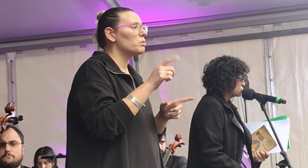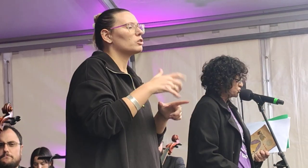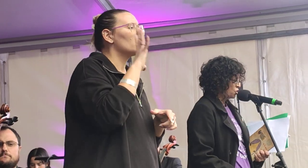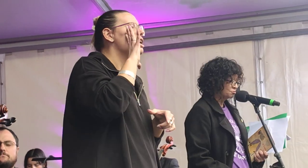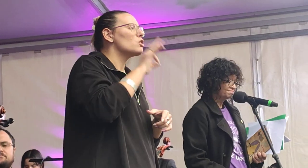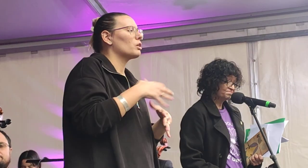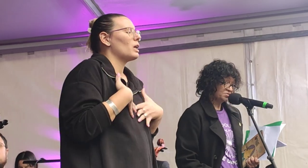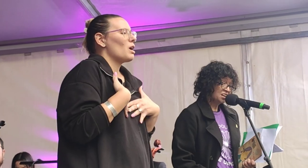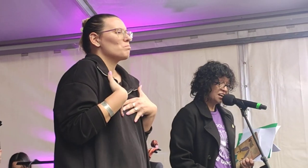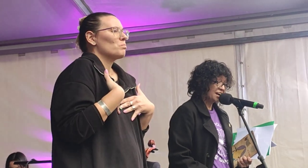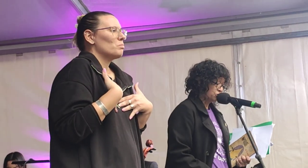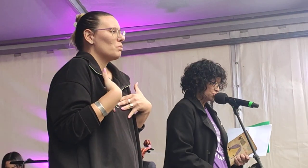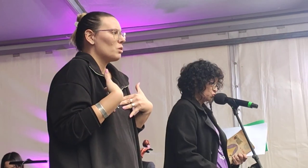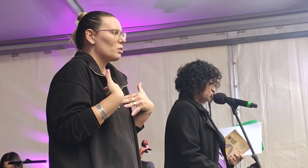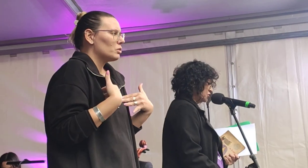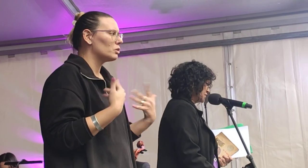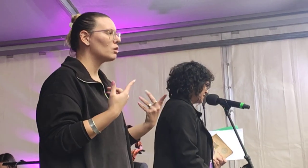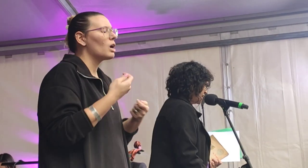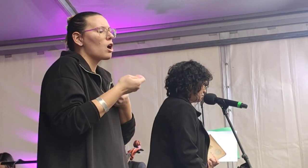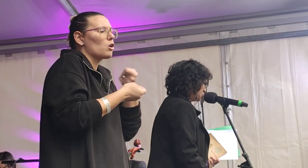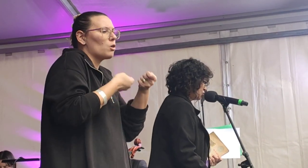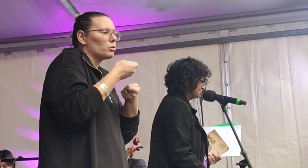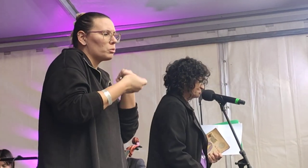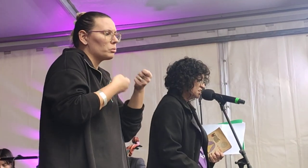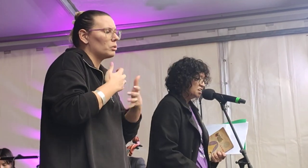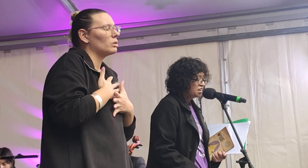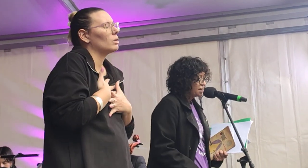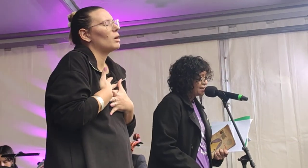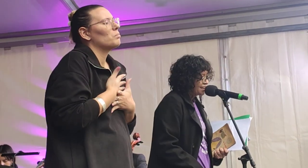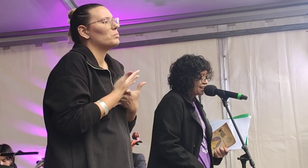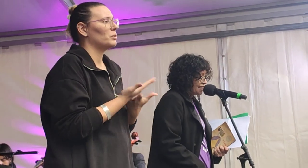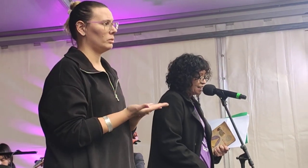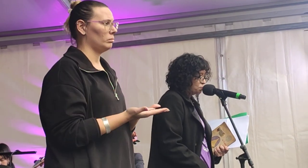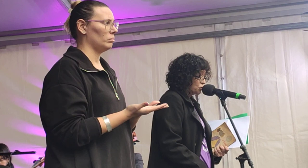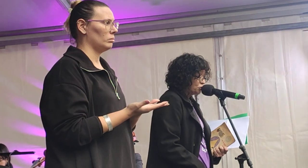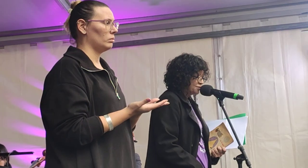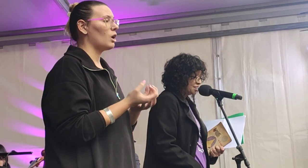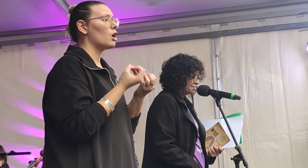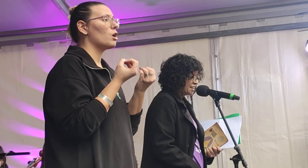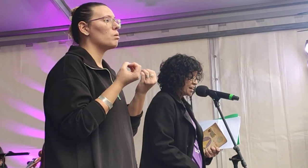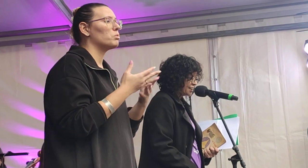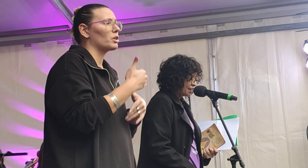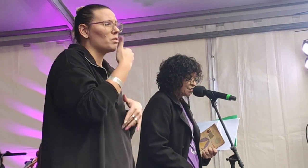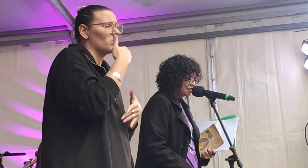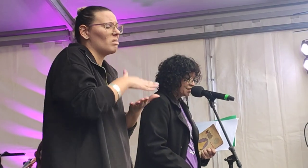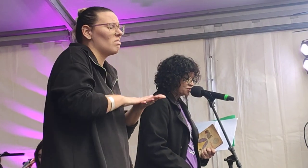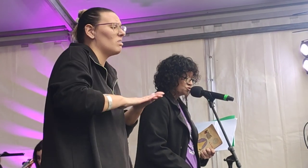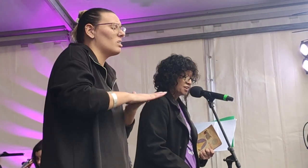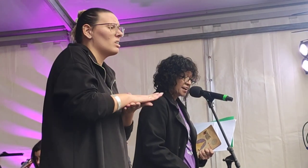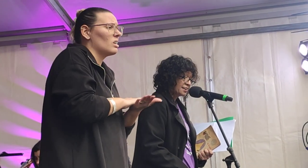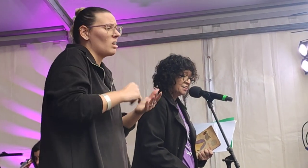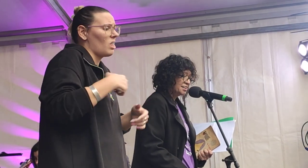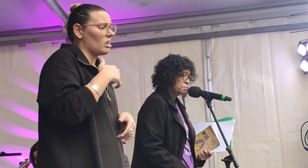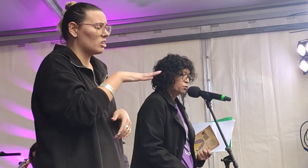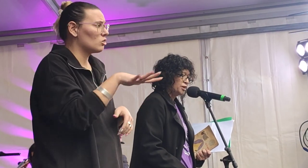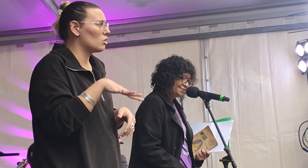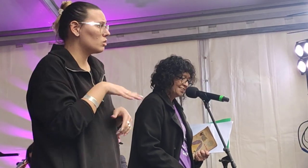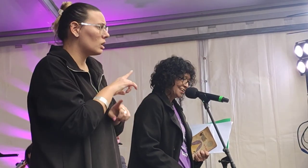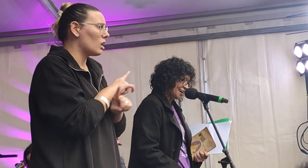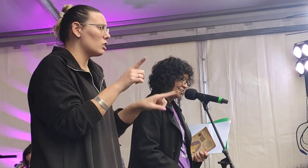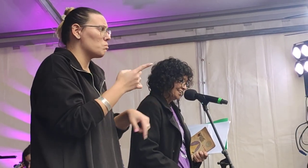crea en la emoción, en la construcción desde el amor, es porque no entiende nada ni de sociedad, ni